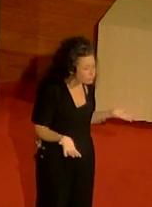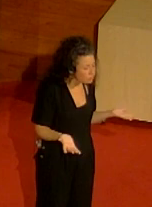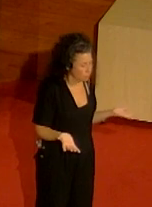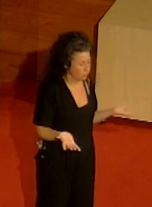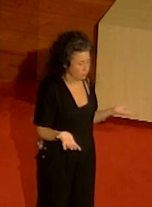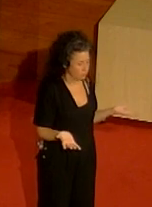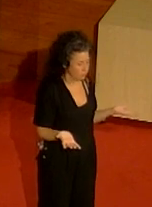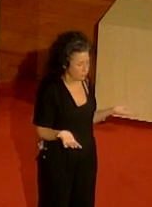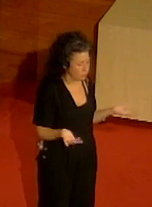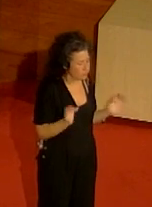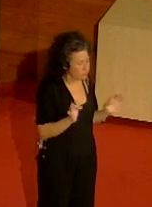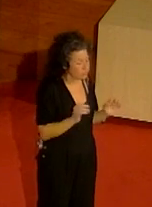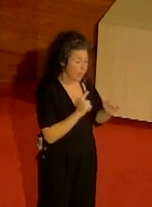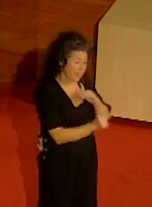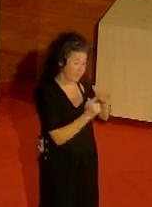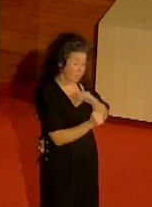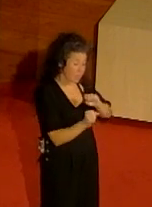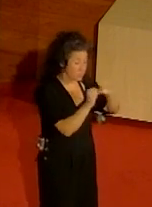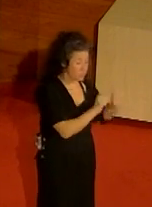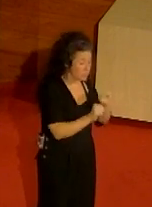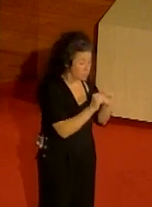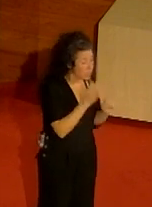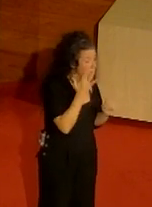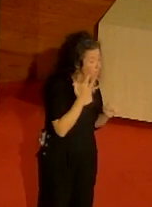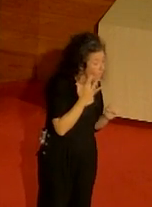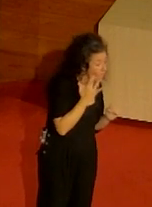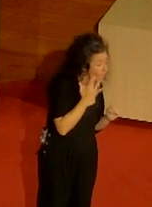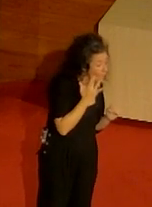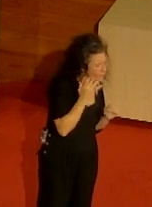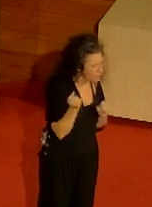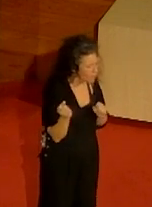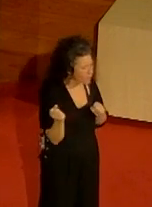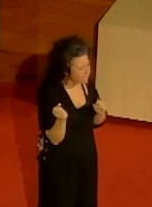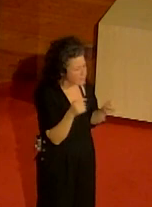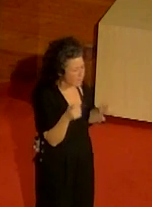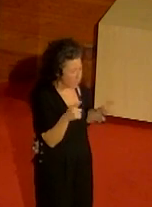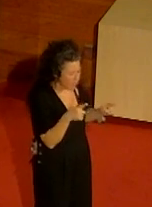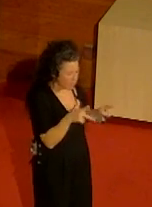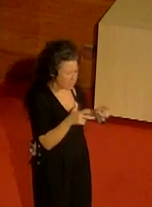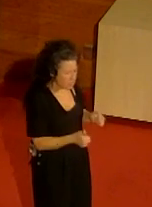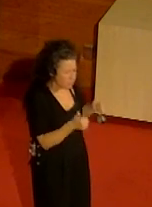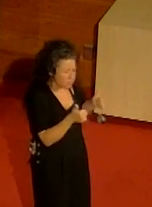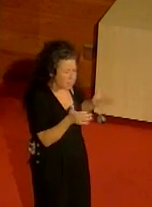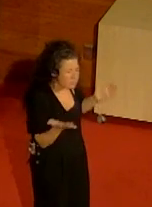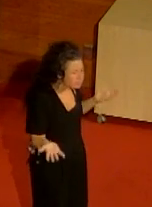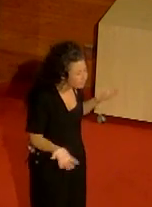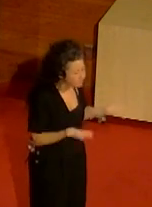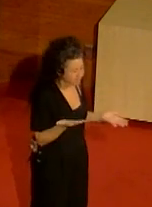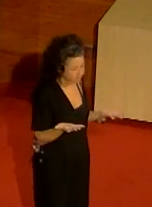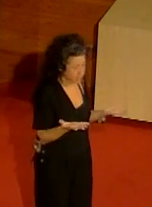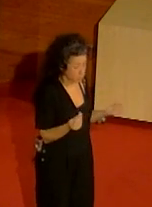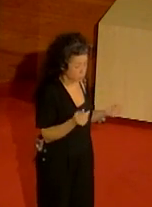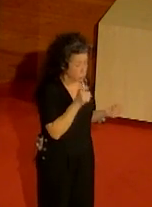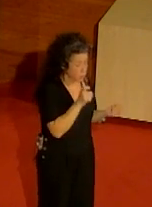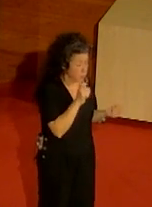protección legal, pero tienen más derecho a migrar que las otras. Bueno, aquí hay muchas palabras,